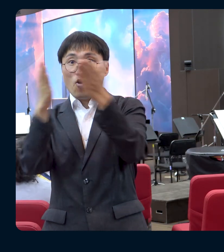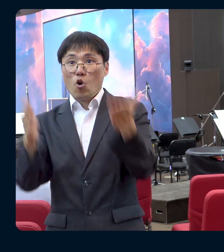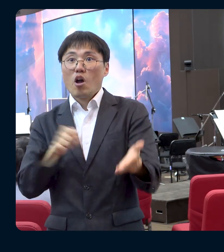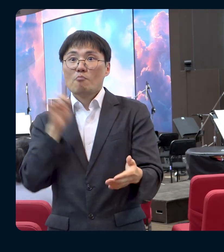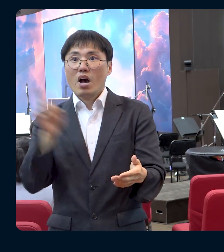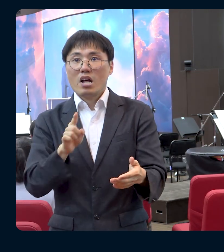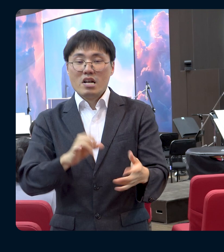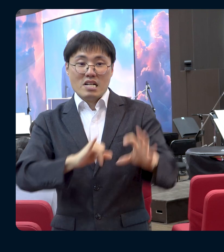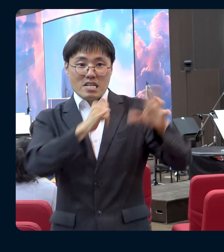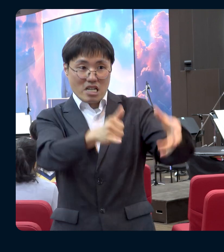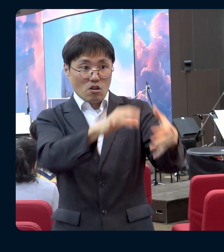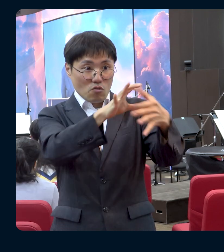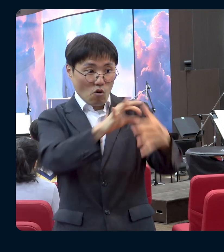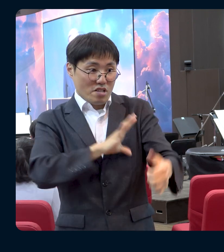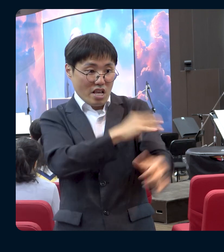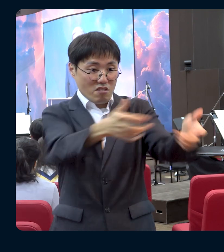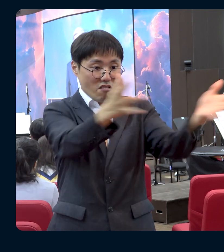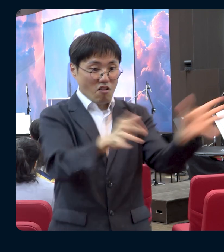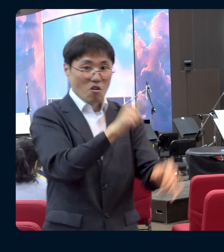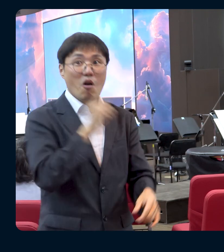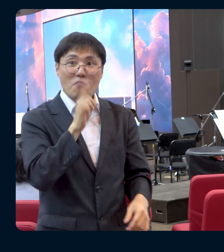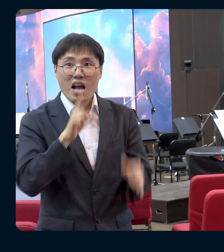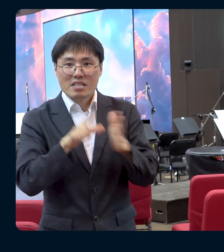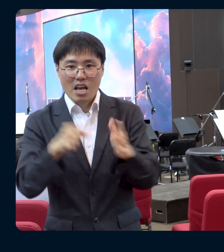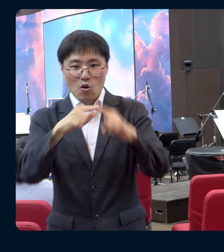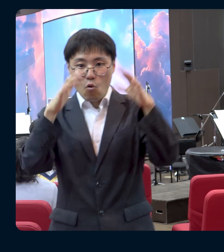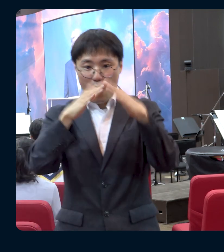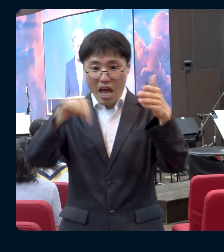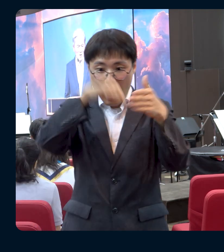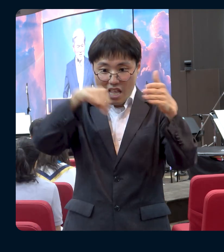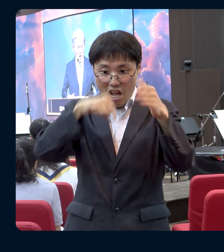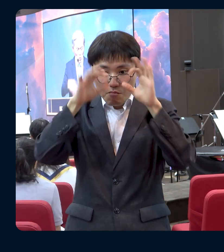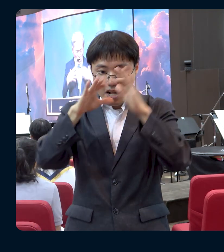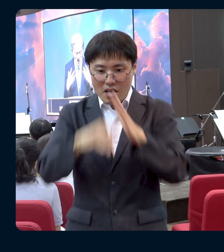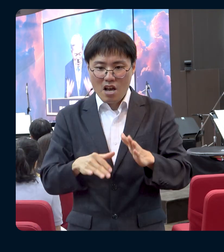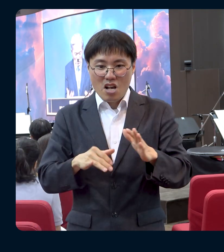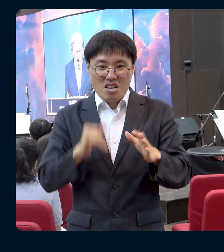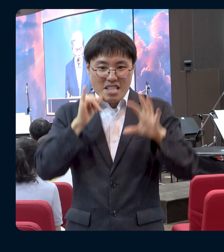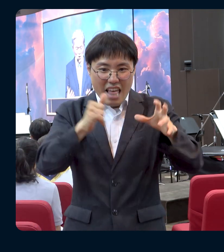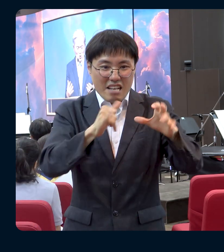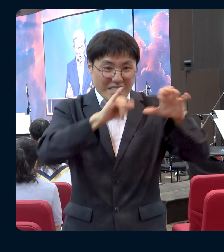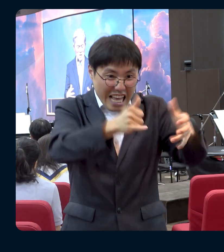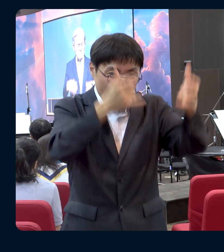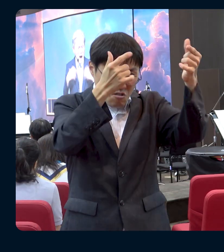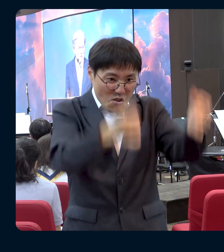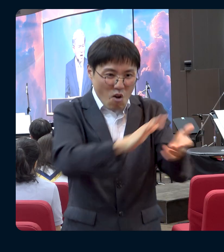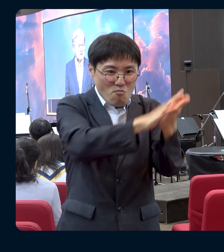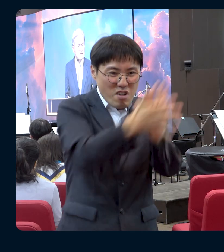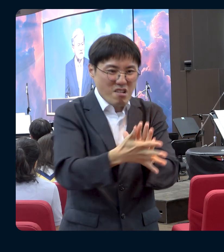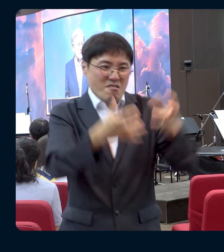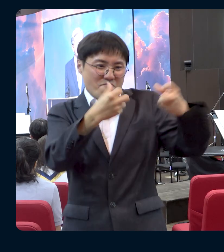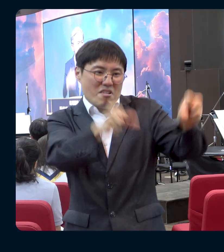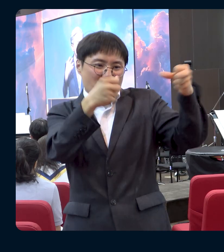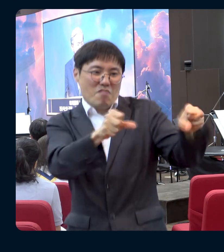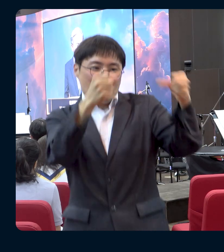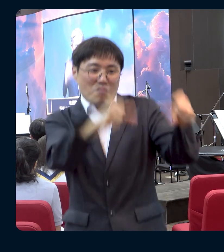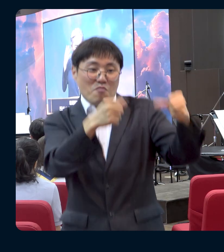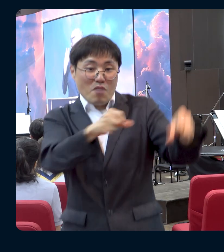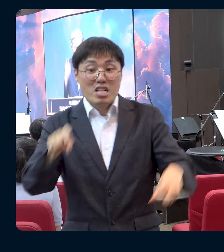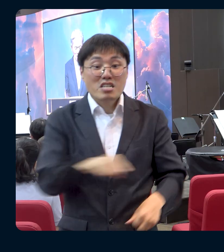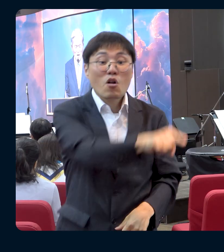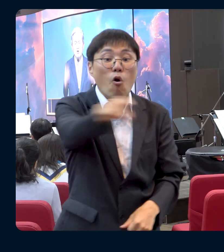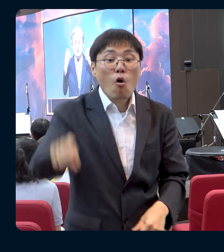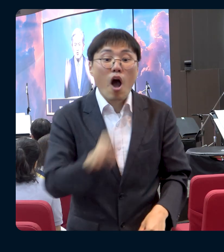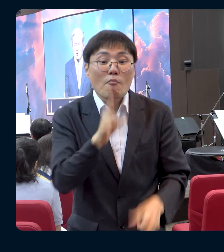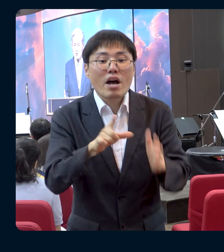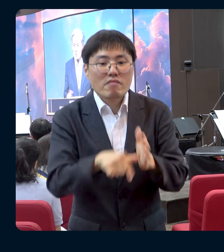성경은요, 세속적 세력을 말할 때, 특히 교회 안에 들어와서 교회를 세속화시키면서 교회를 파괴하는 그